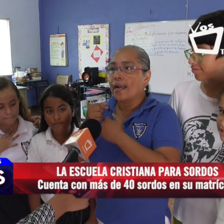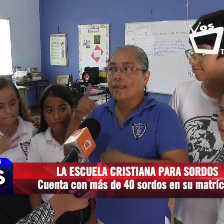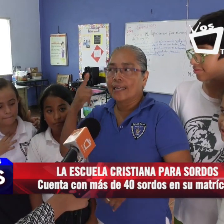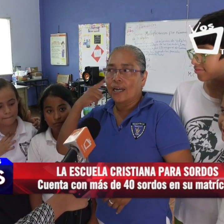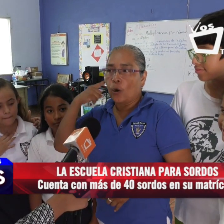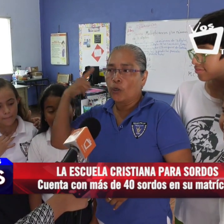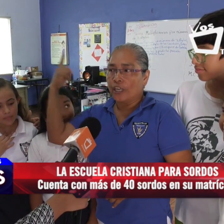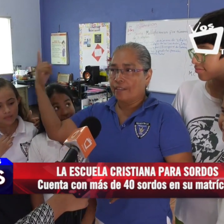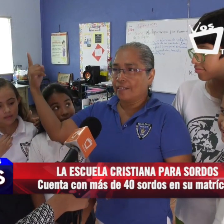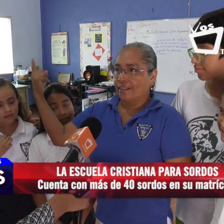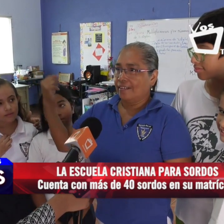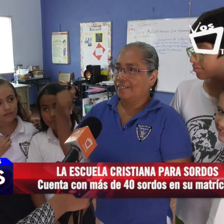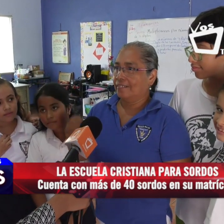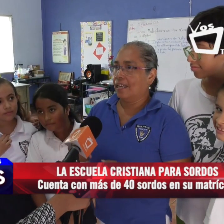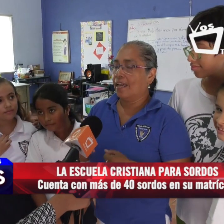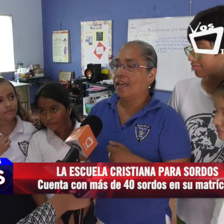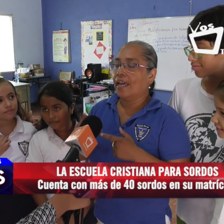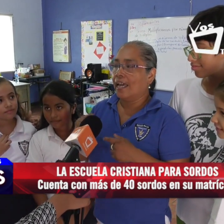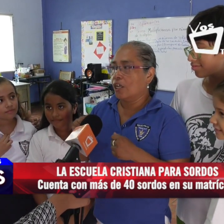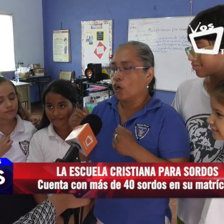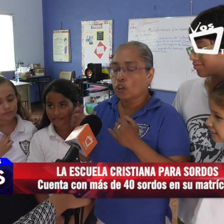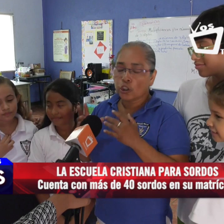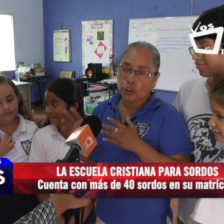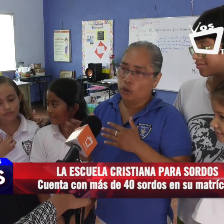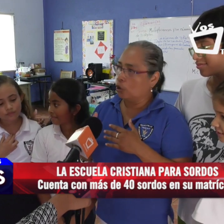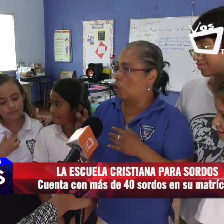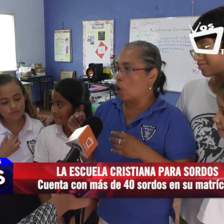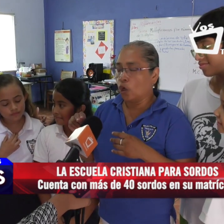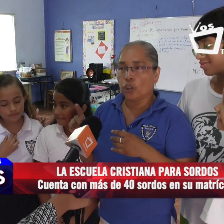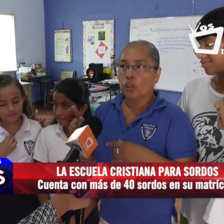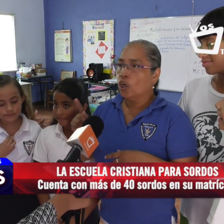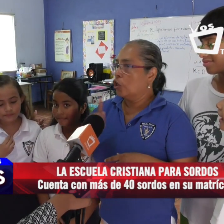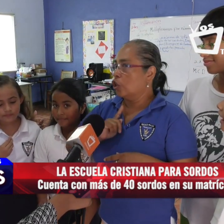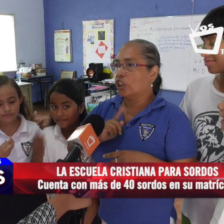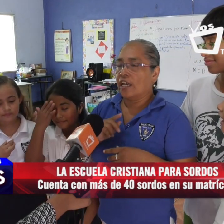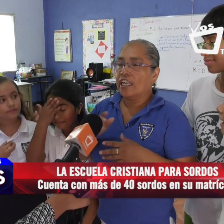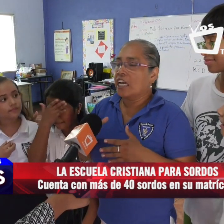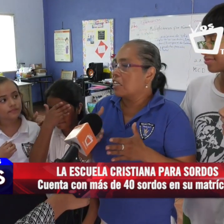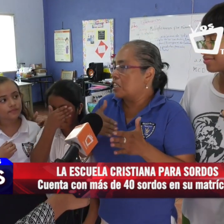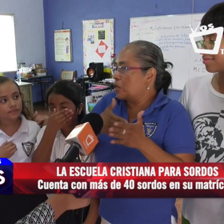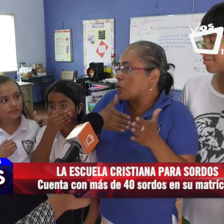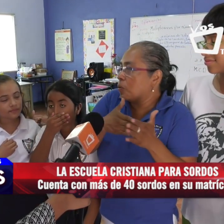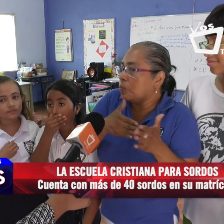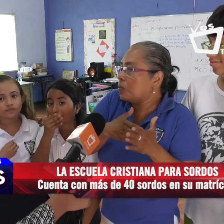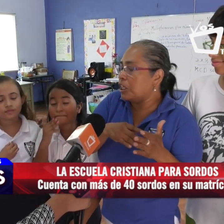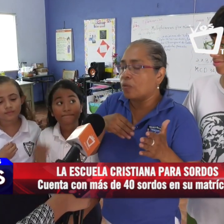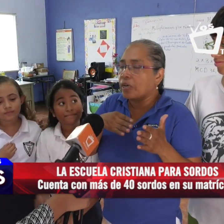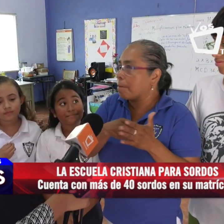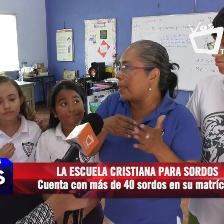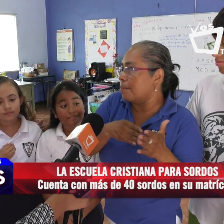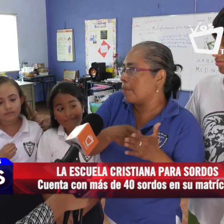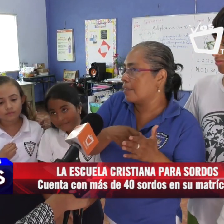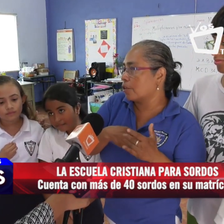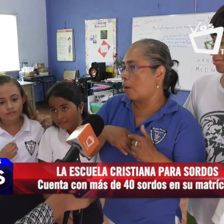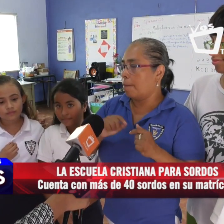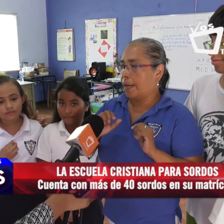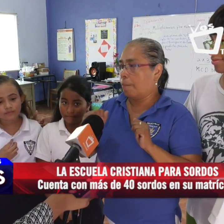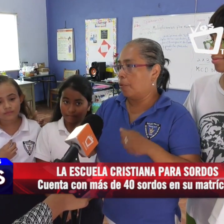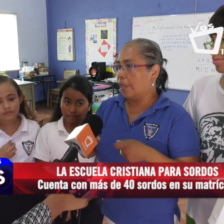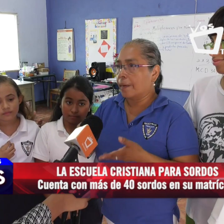que los oyentes, ellos no tienen ningún impedimento para poder